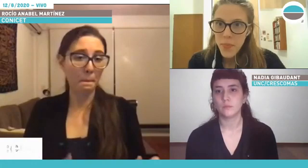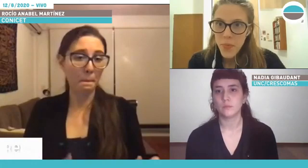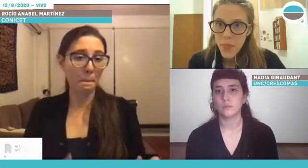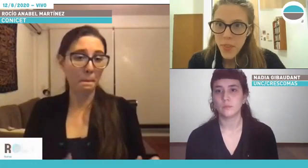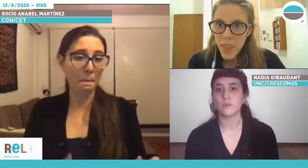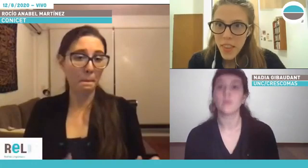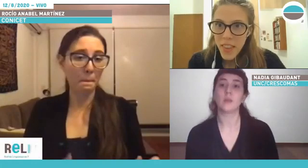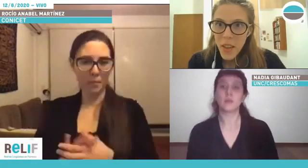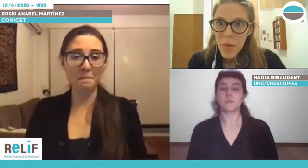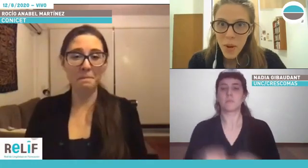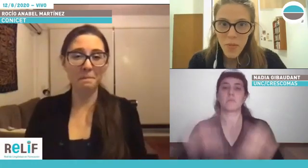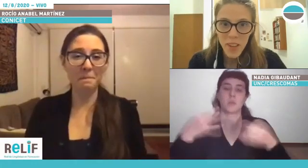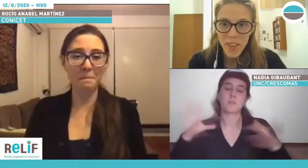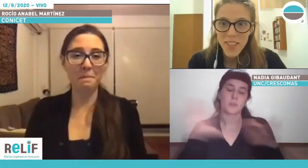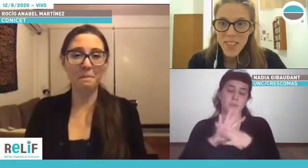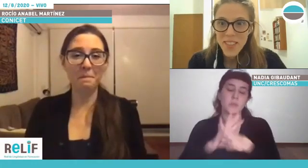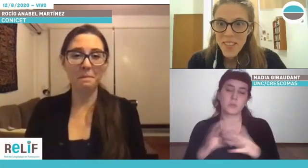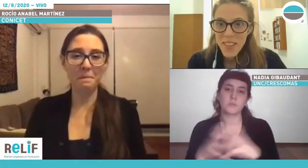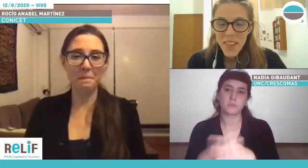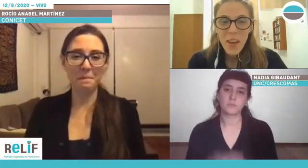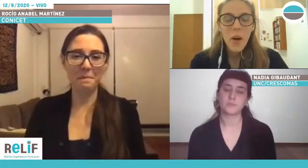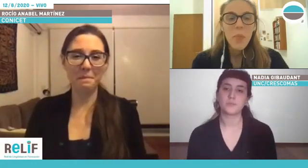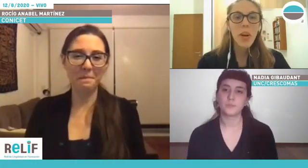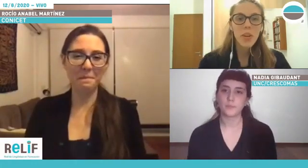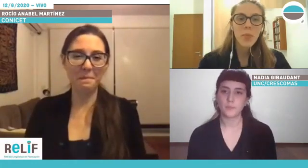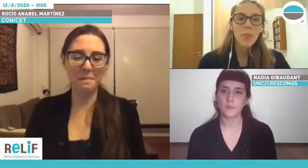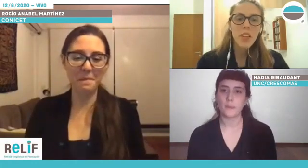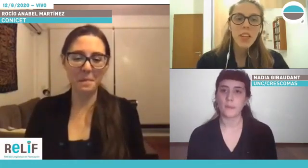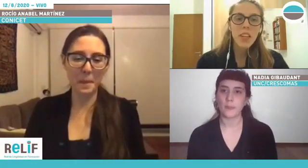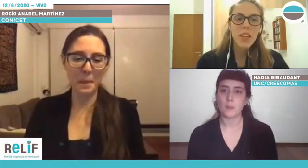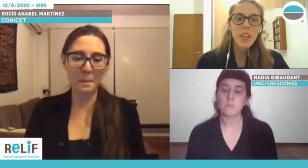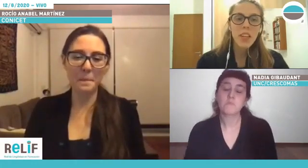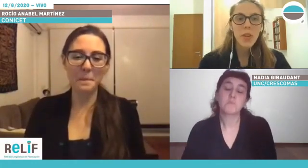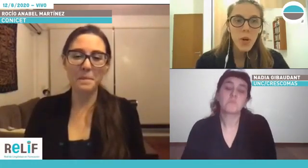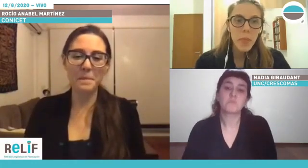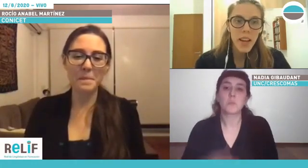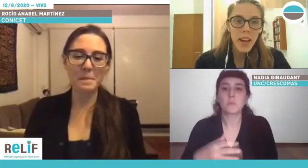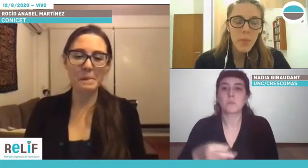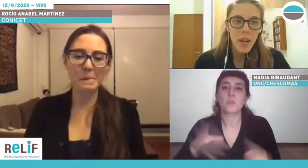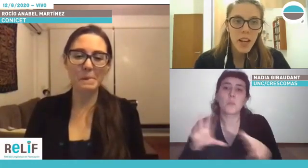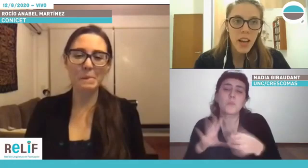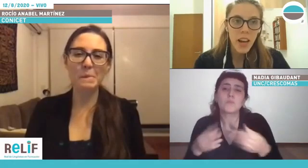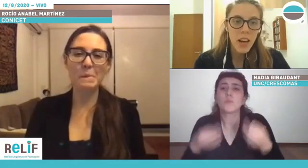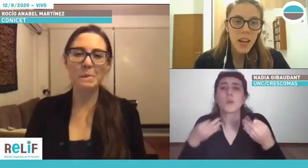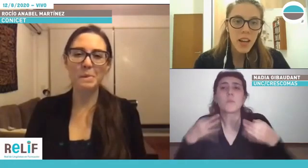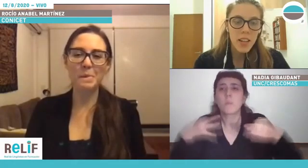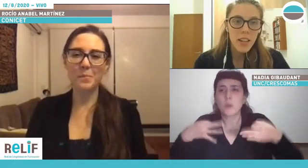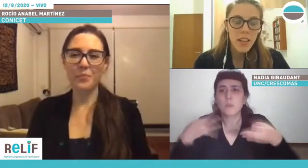Bien. Perfecto. Bueno, y un poco